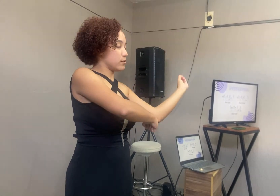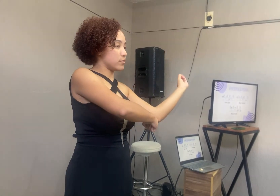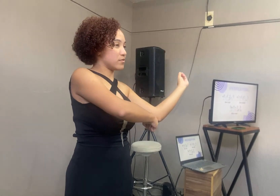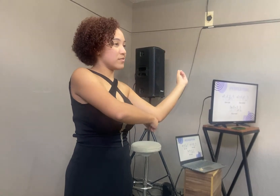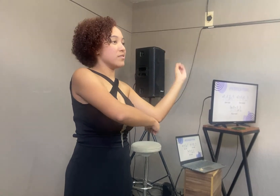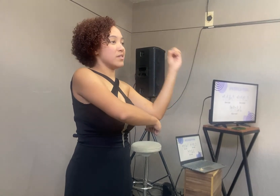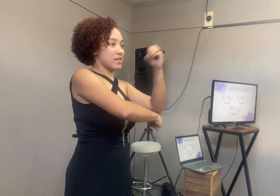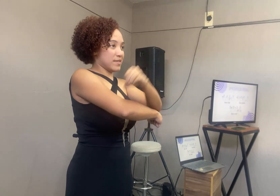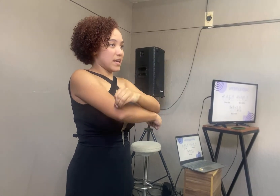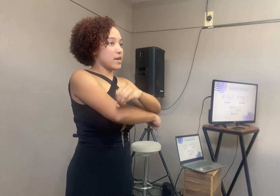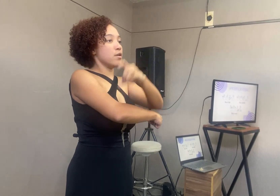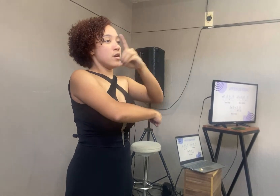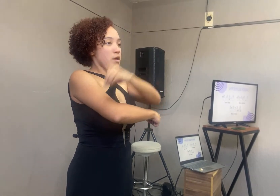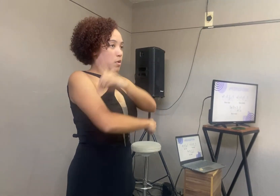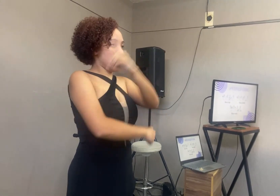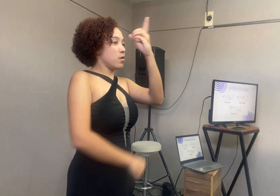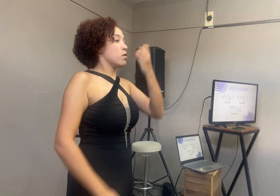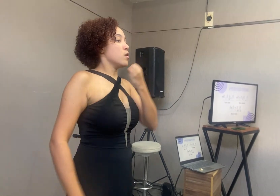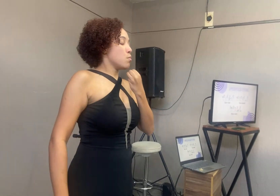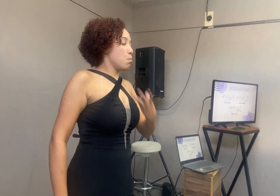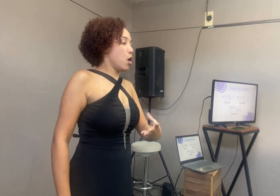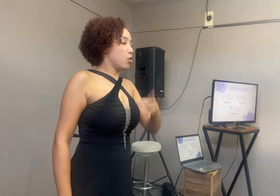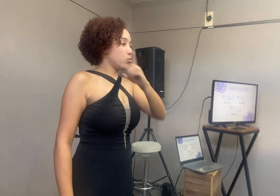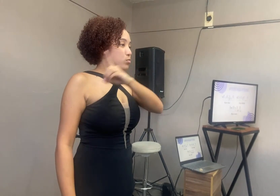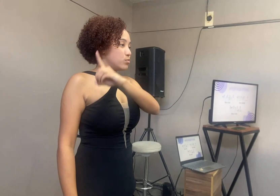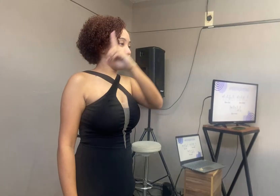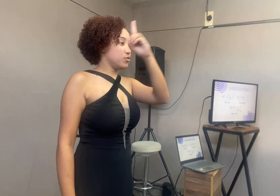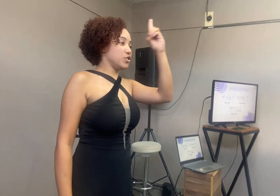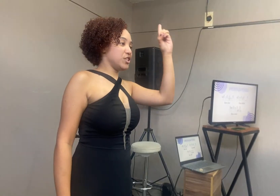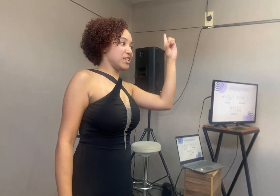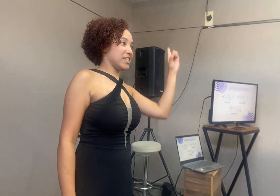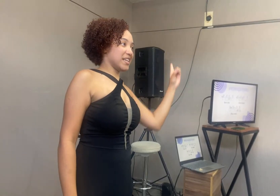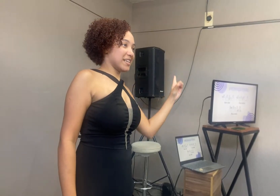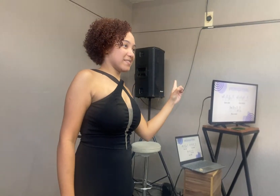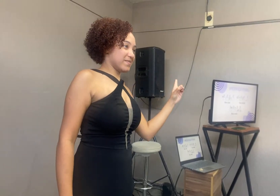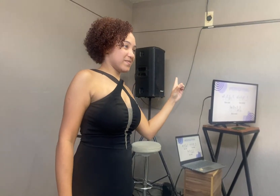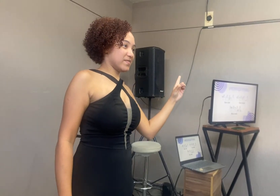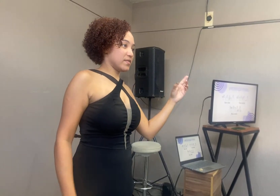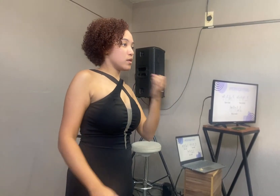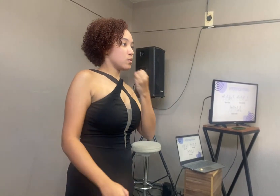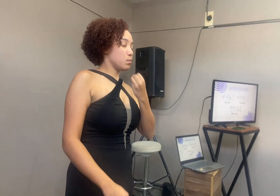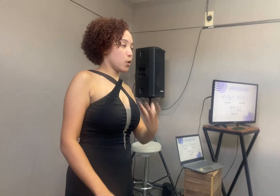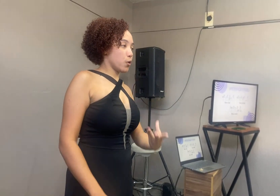nascendo. Certo? Bom dia.